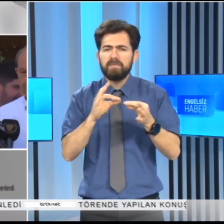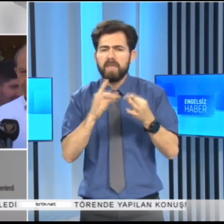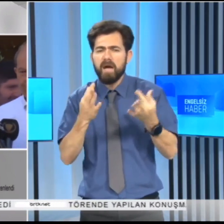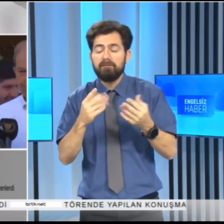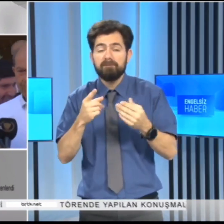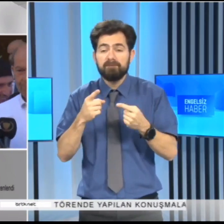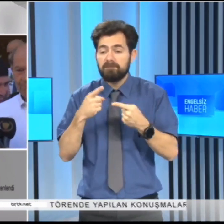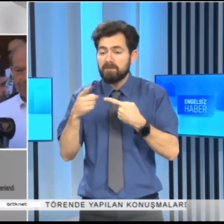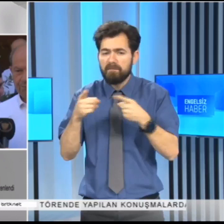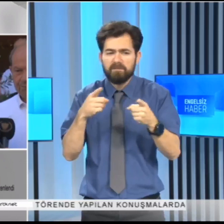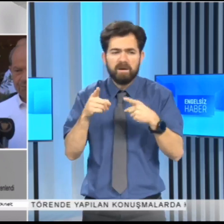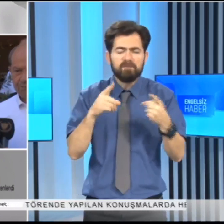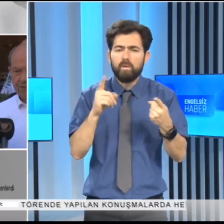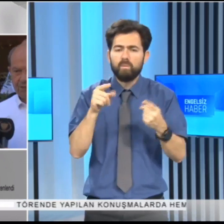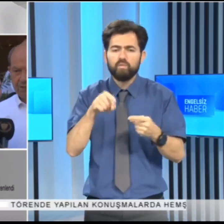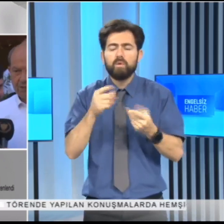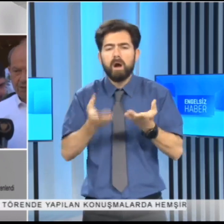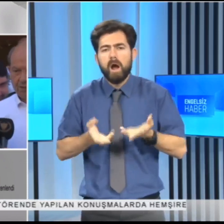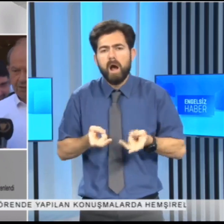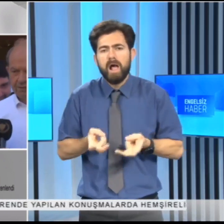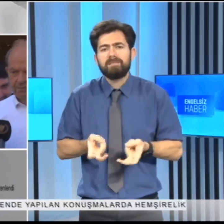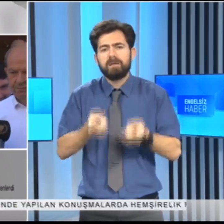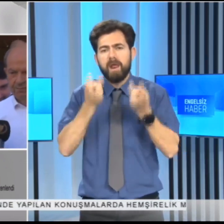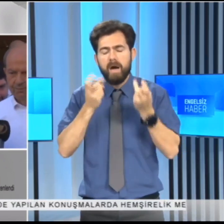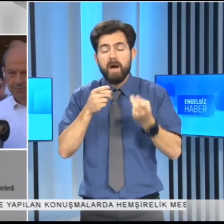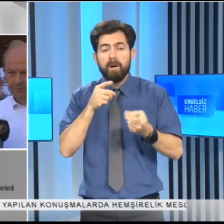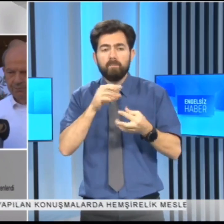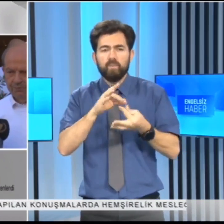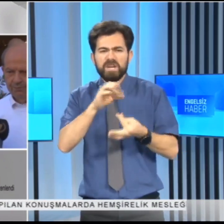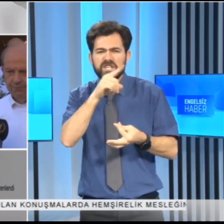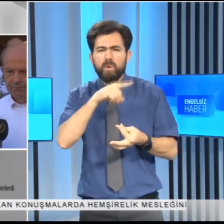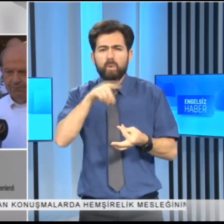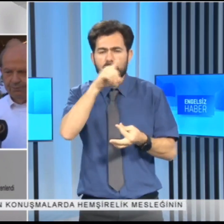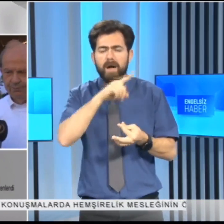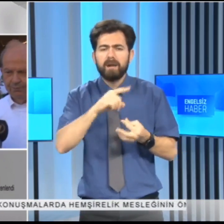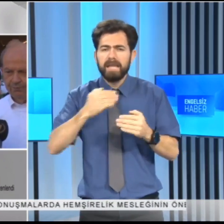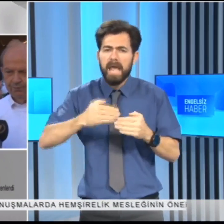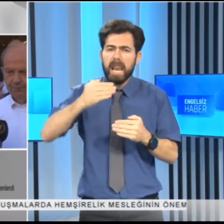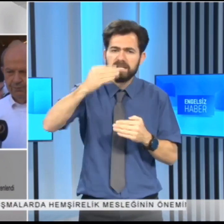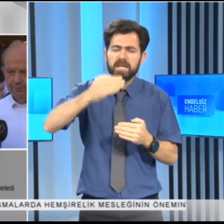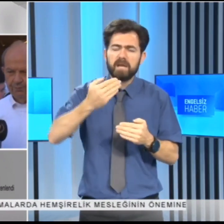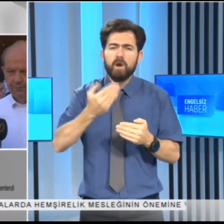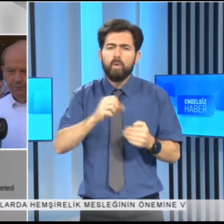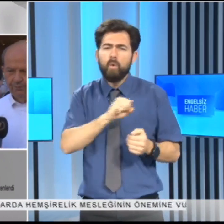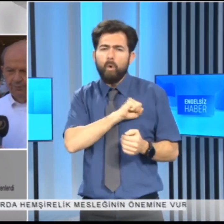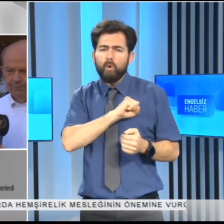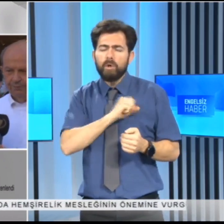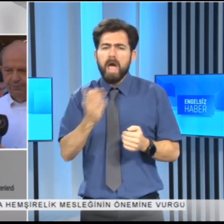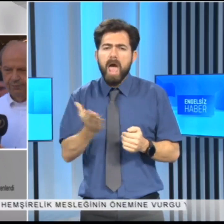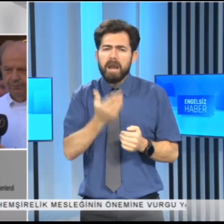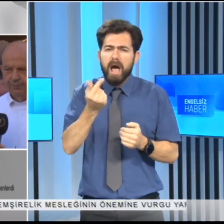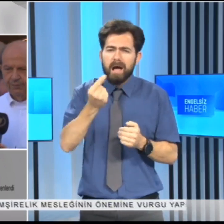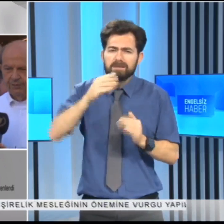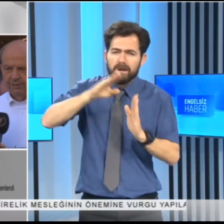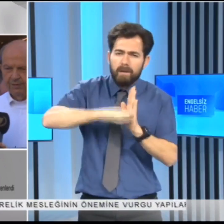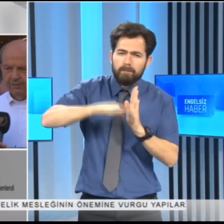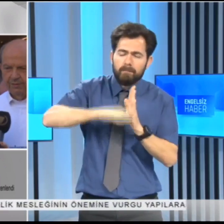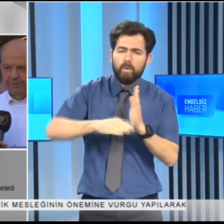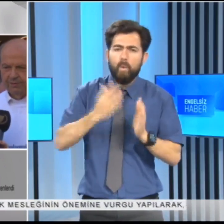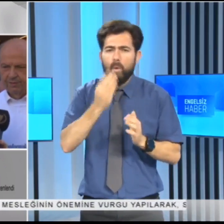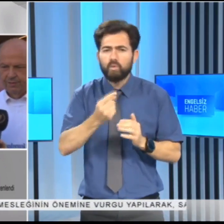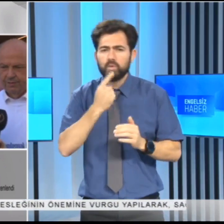ortadan kaldırarak bu bireylerin gelecek kaygılarını en aza indirmek olduğunu vurguladı.